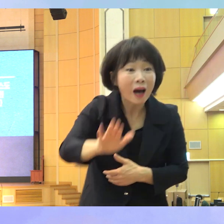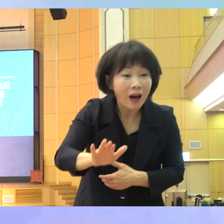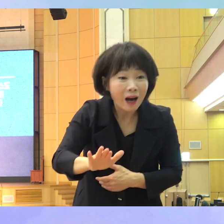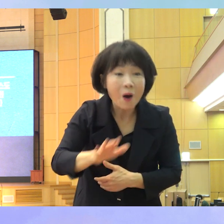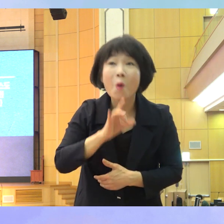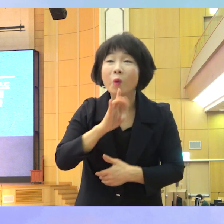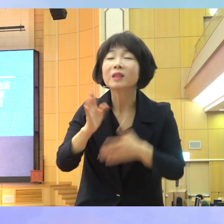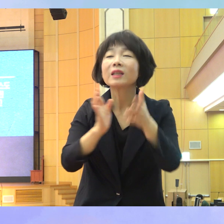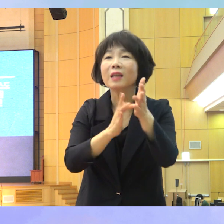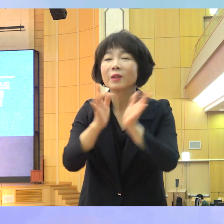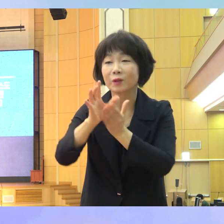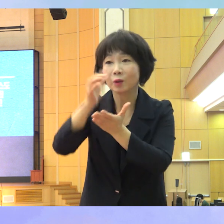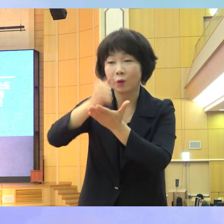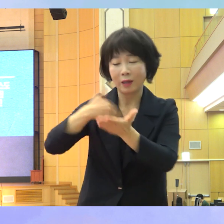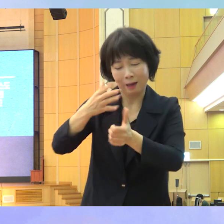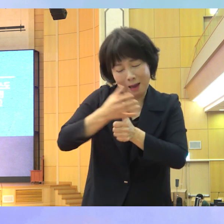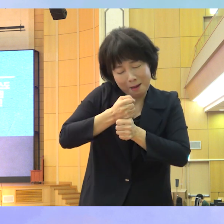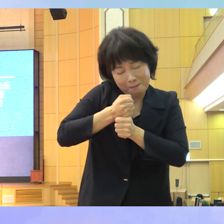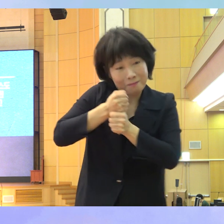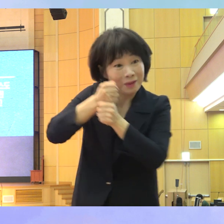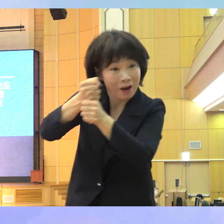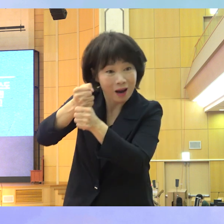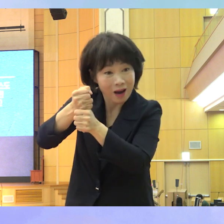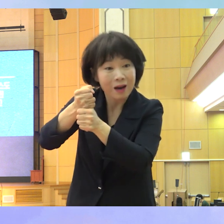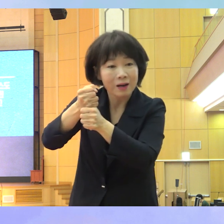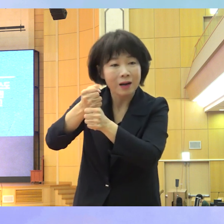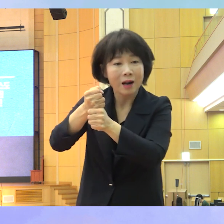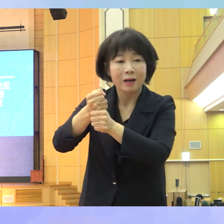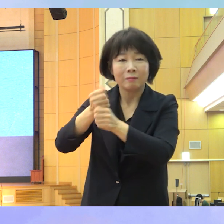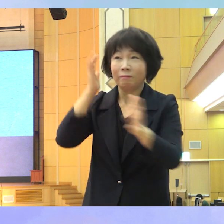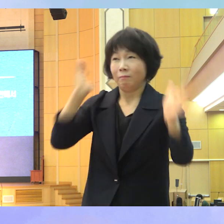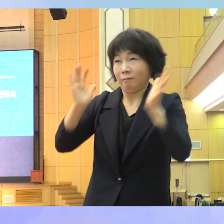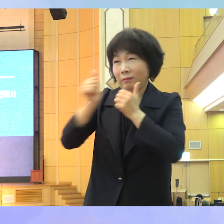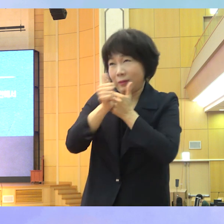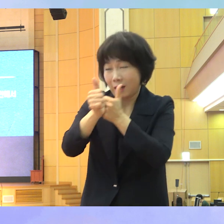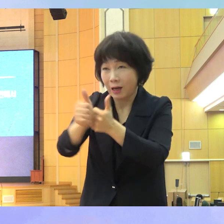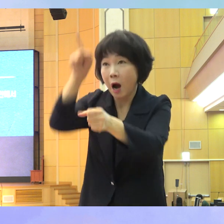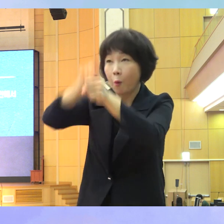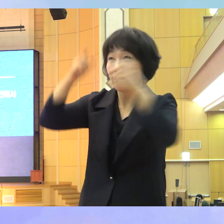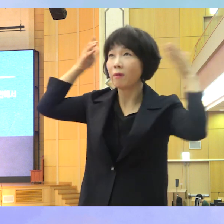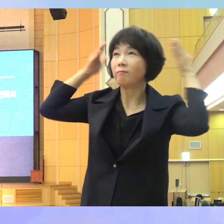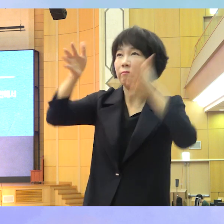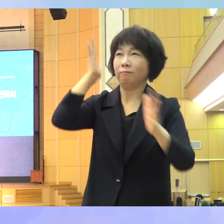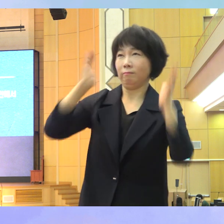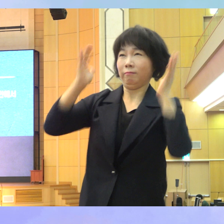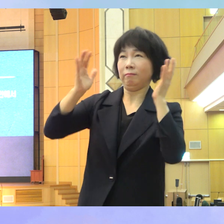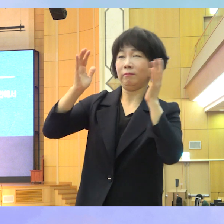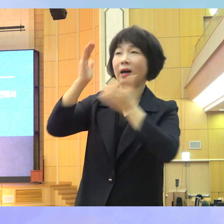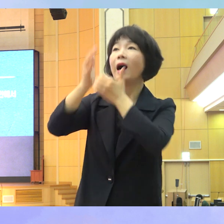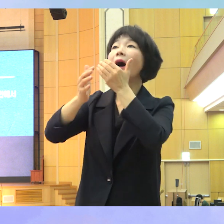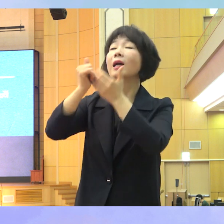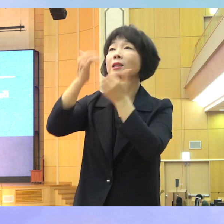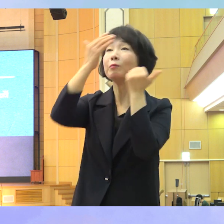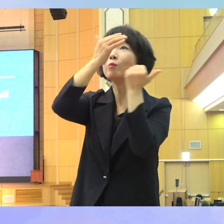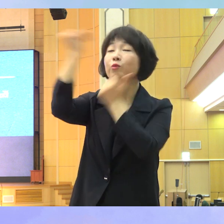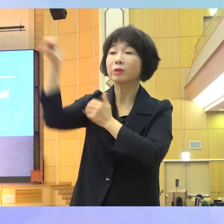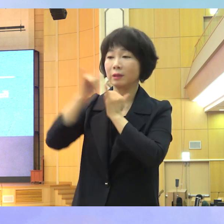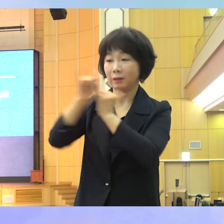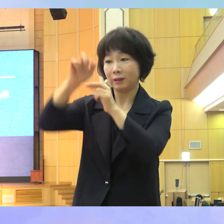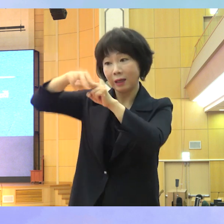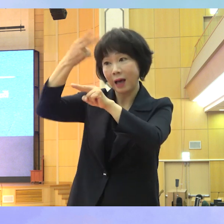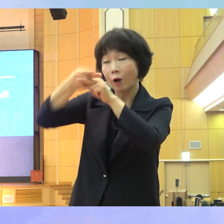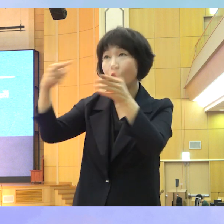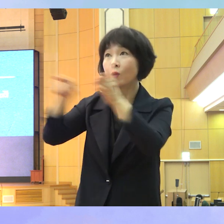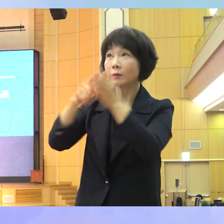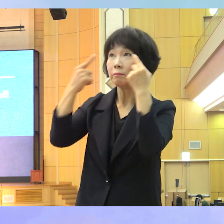내가 그리스도 예수께 잡힌 바 된 그것을 잡으려고 쫓아가노라. 표대를 향하여 그리스도 예수 안에서 하나님이 위에서 부르신 부름의 상을